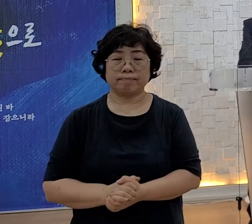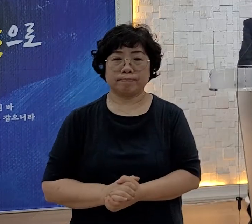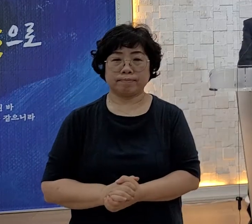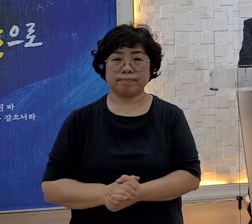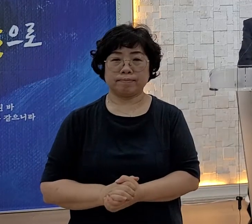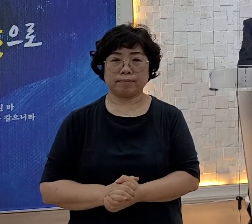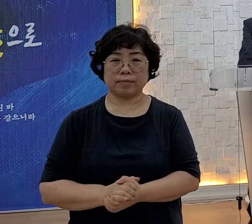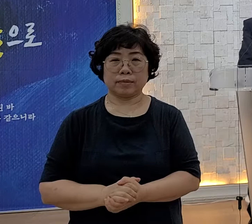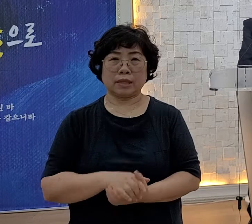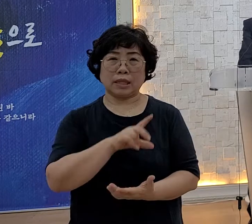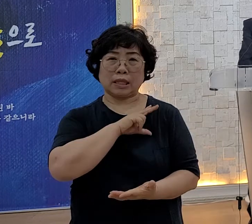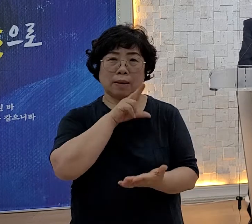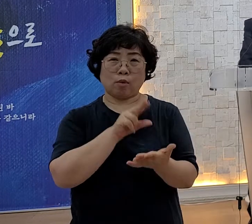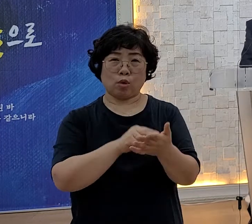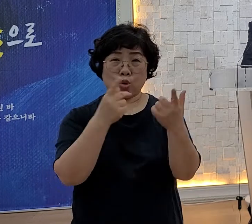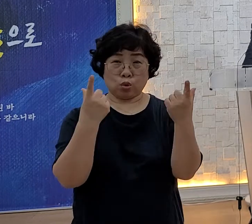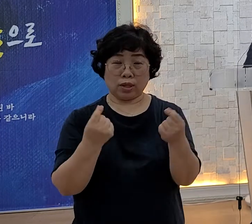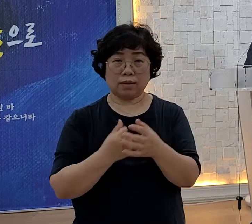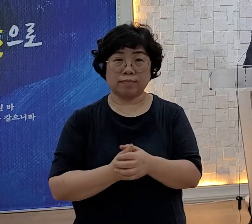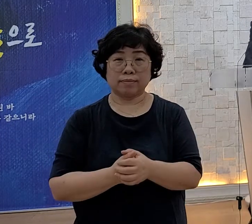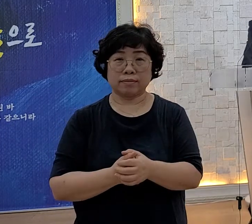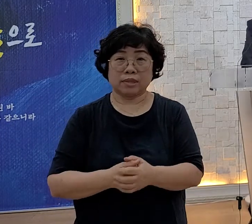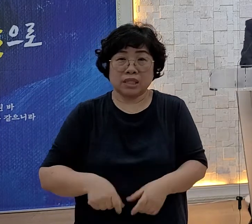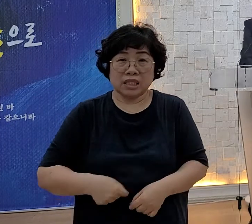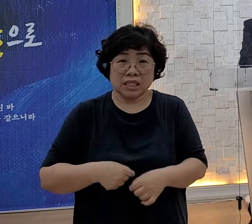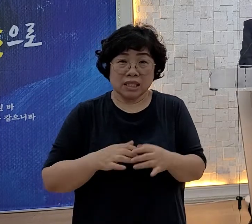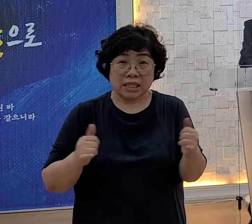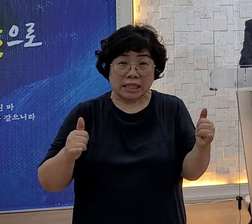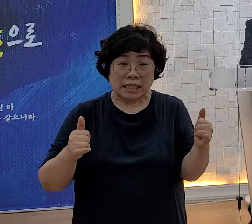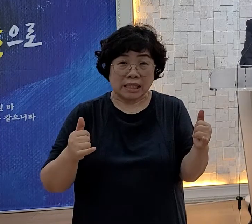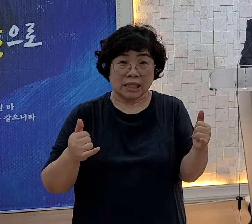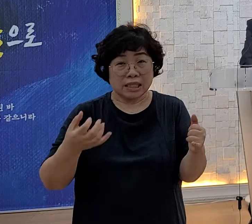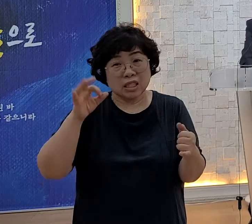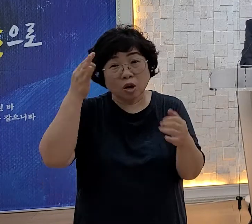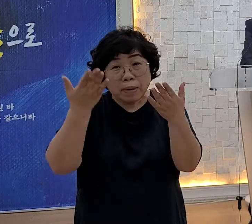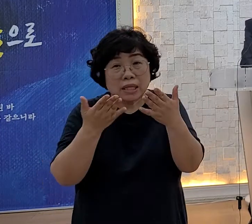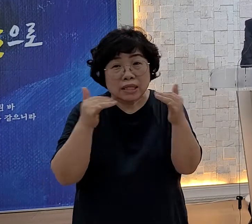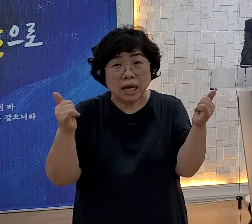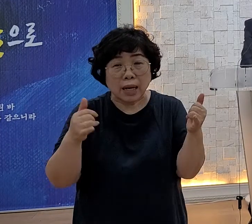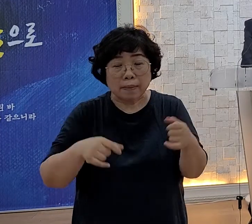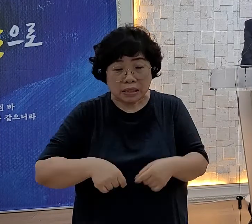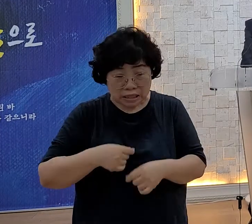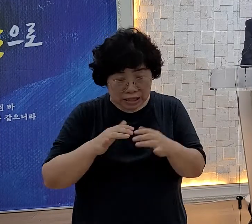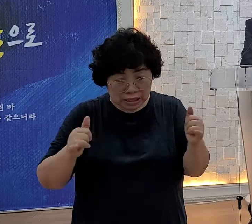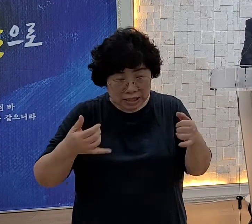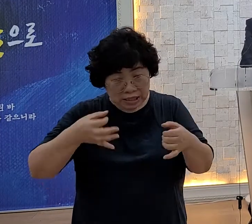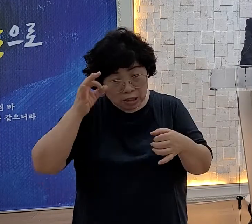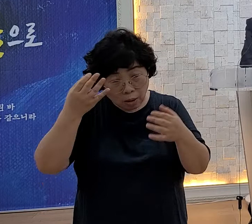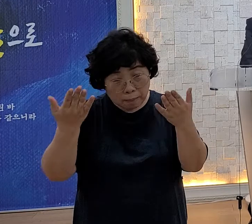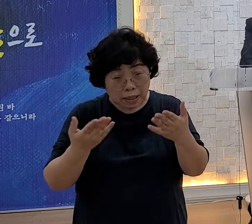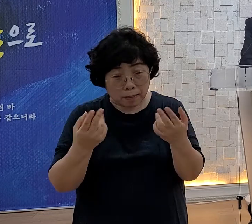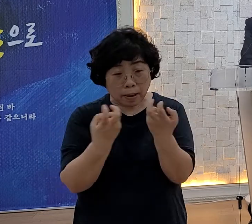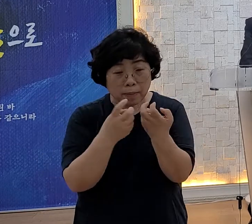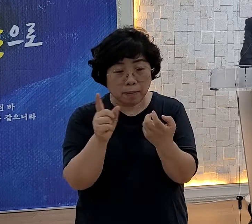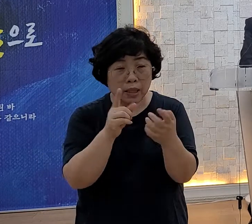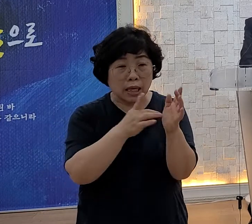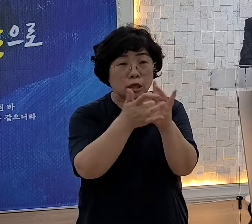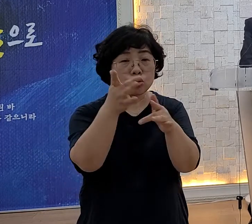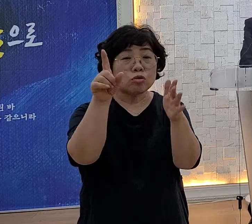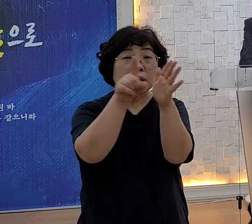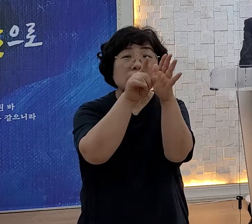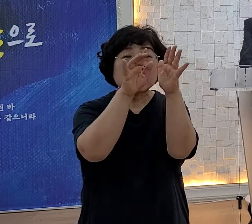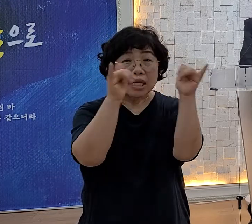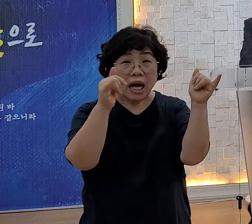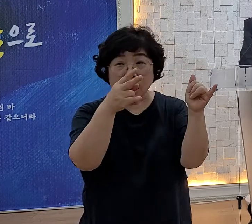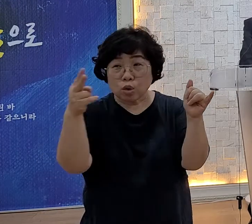똑같은 제목으로 어렵다 하심을 받은 사람들의 삶이라는 세 번째 주제로 함께 말씀을 나누겠습니다.